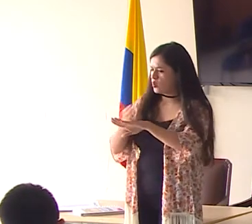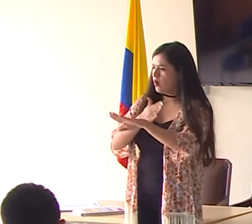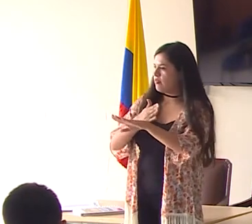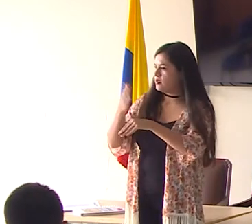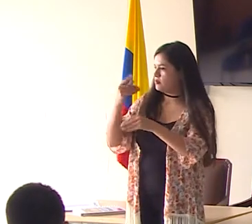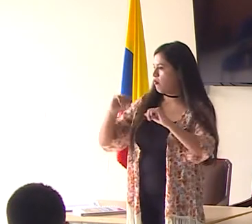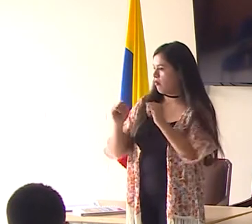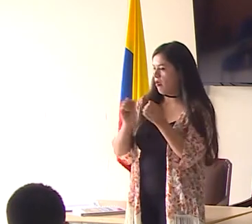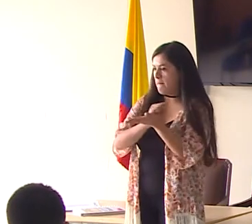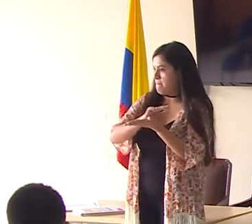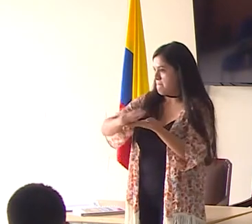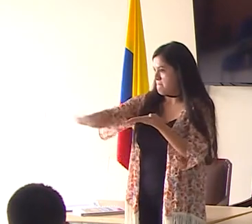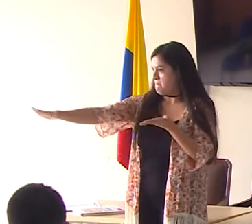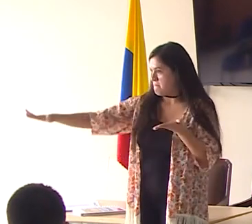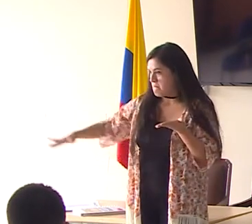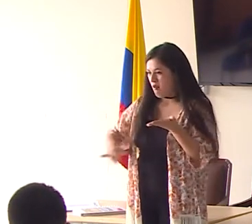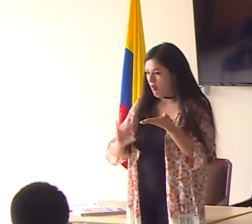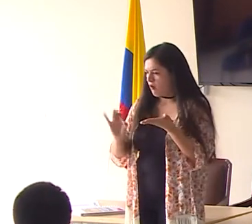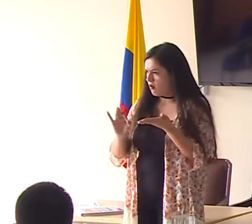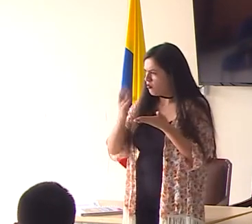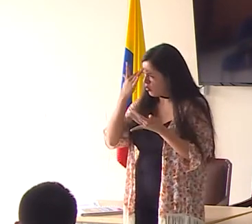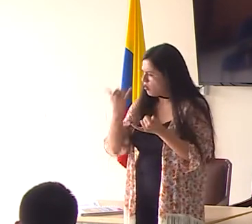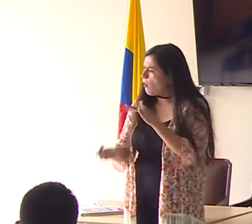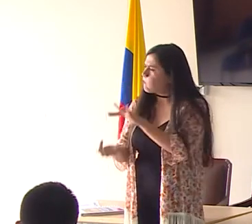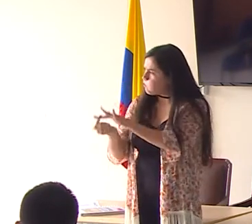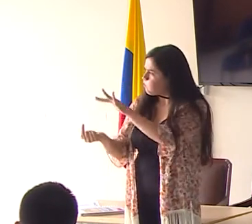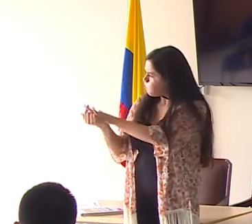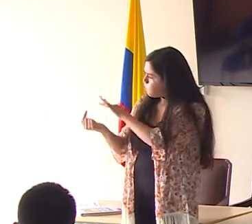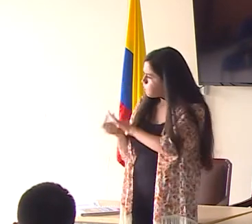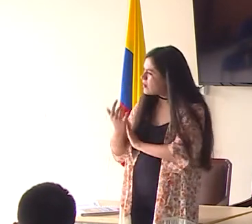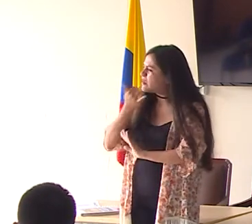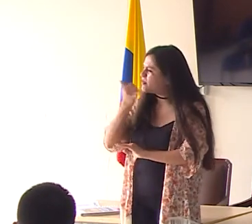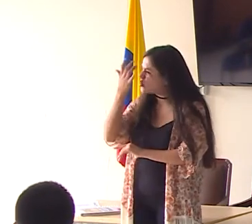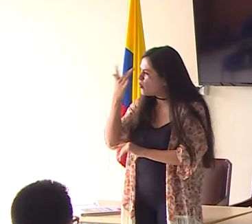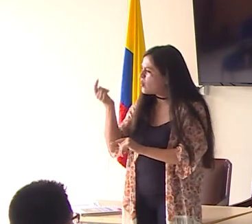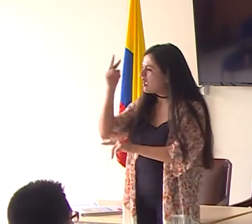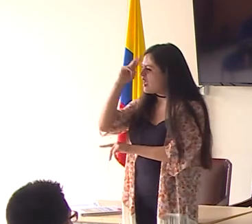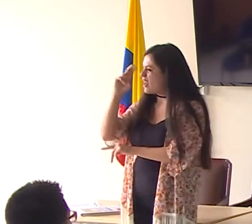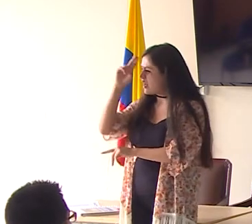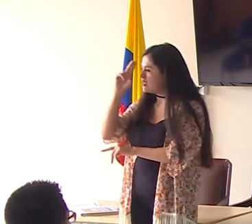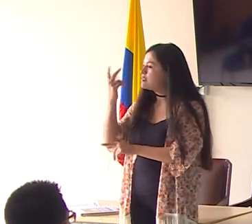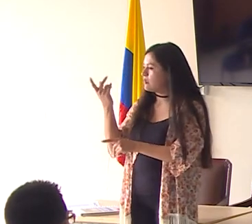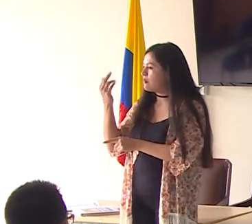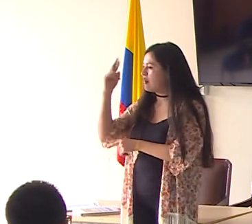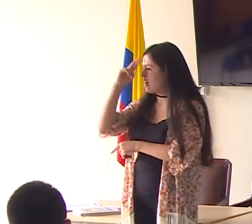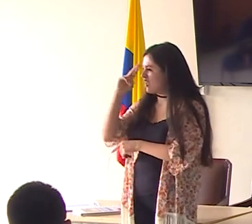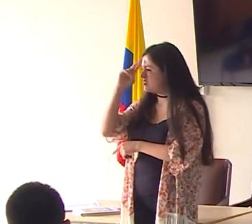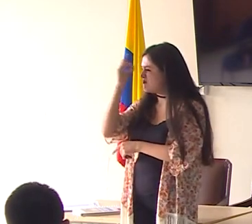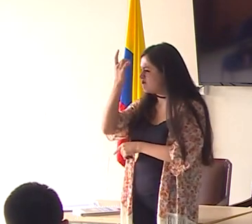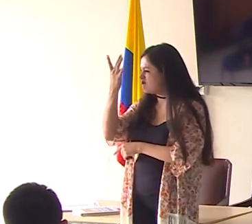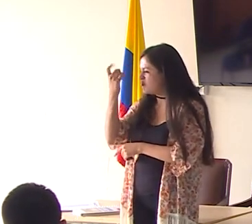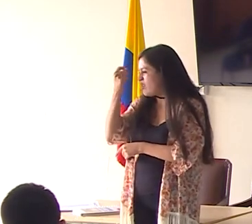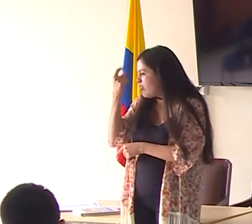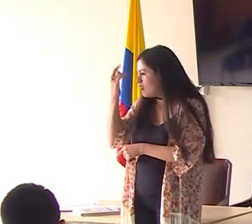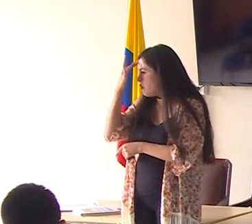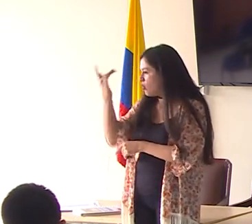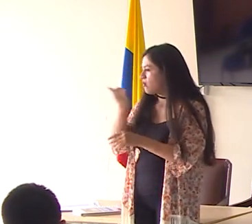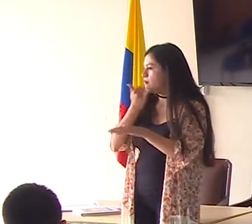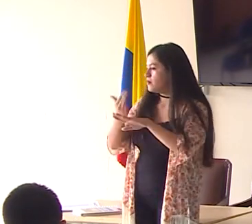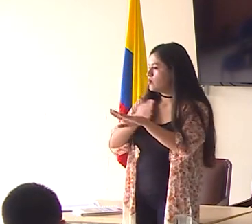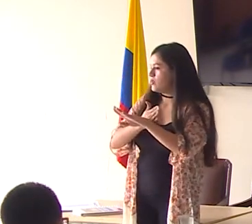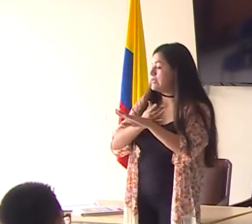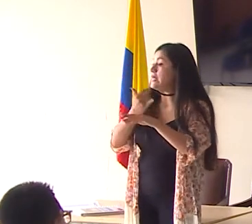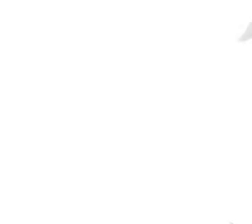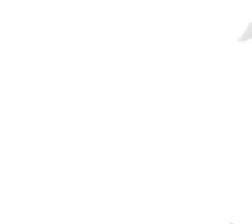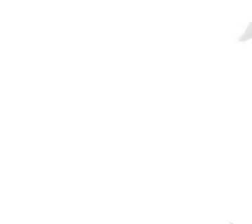proceso y después pasaríamos rápidamente también cuáles son las lógicas que actualmente están determinando el proceso de urbanización en la sabana de bogotá y el proceso de